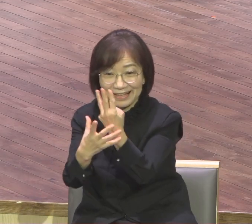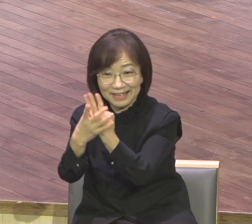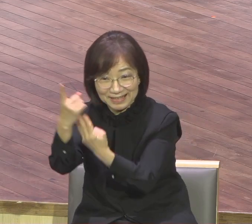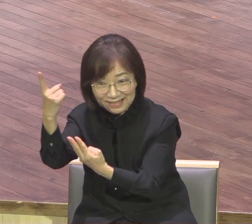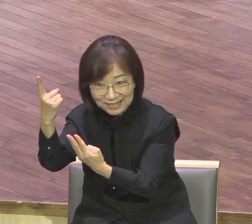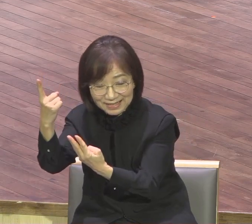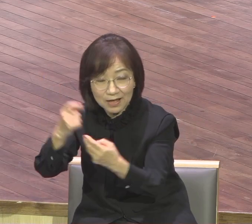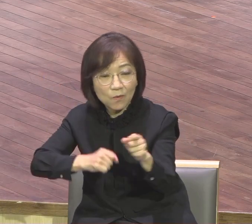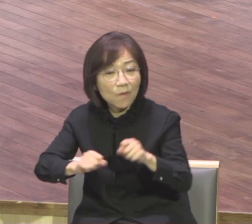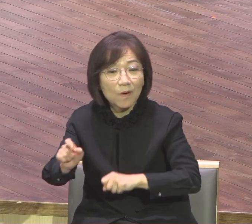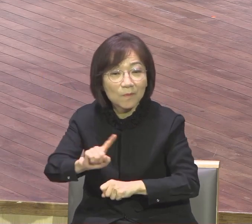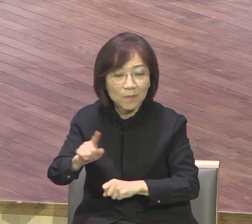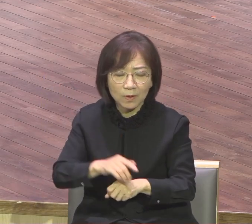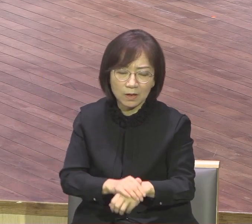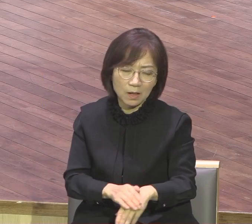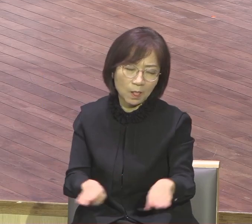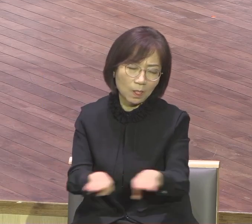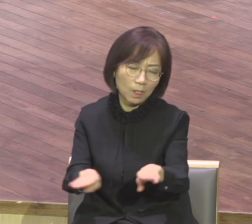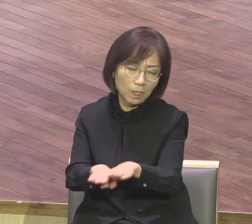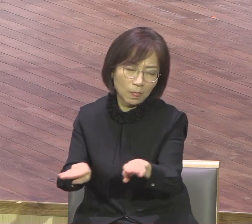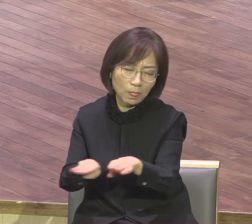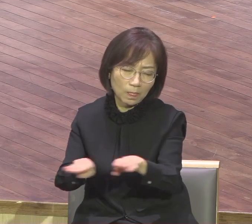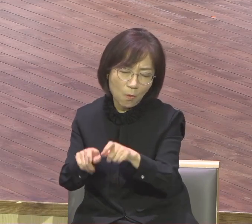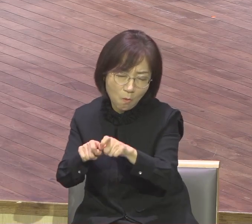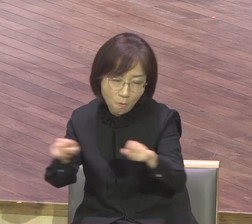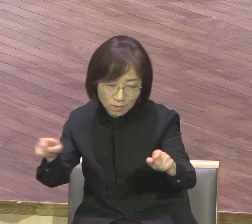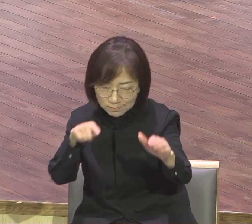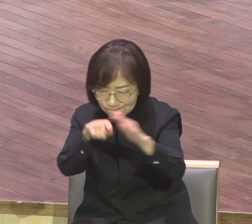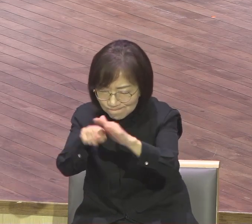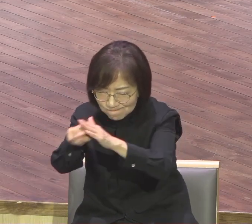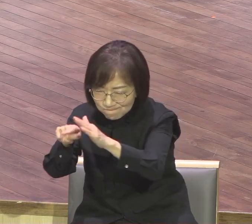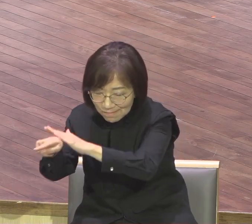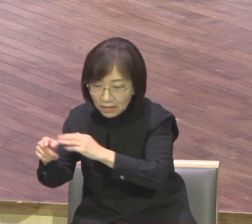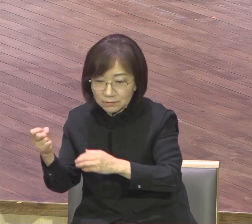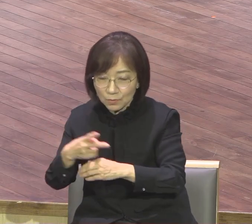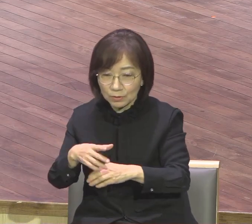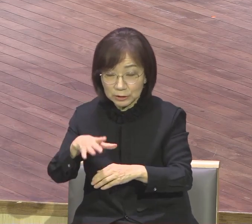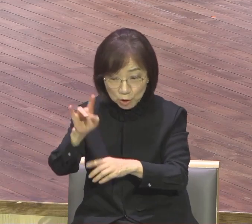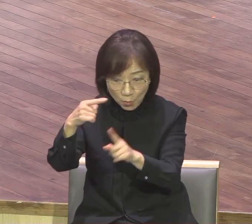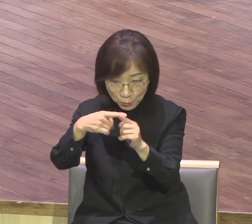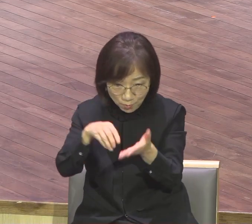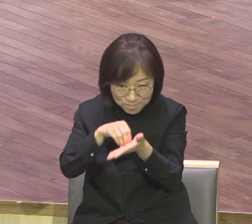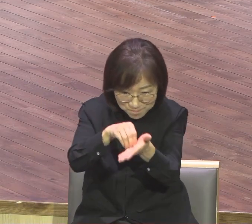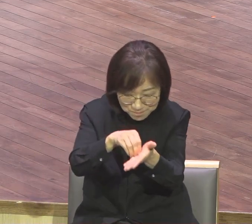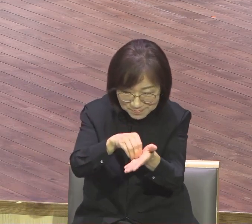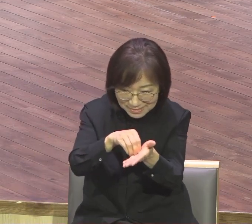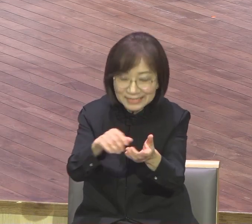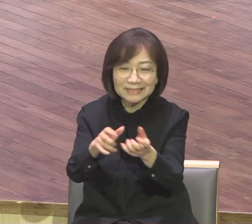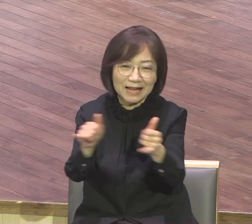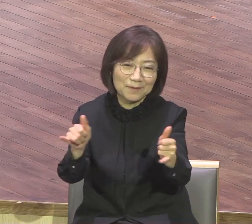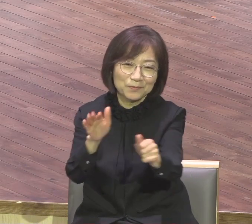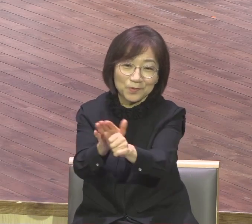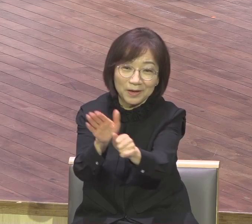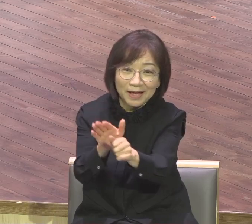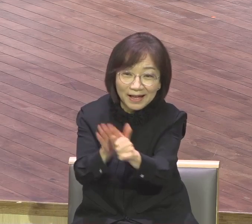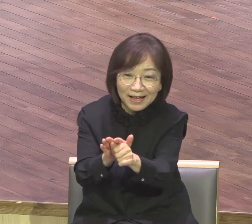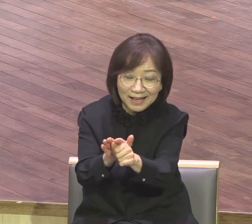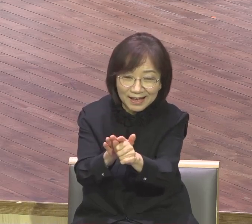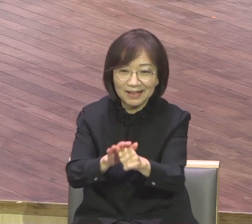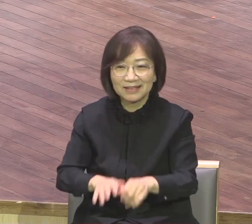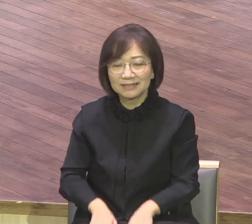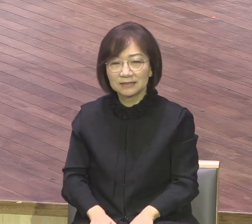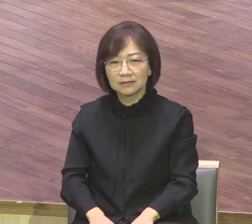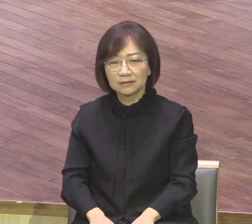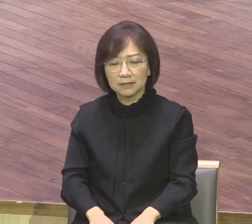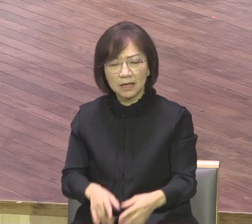장기결석자 또 새 가족을 찾아서 전도 캠프를 하고 있습니다. Y estamos buscando a los nuevos creyentes y ausencia de mucho tiempo. 이렇게 다양한